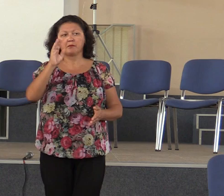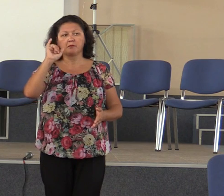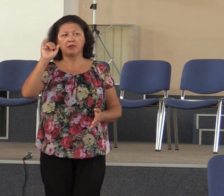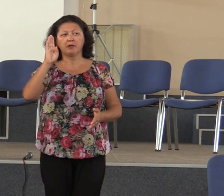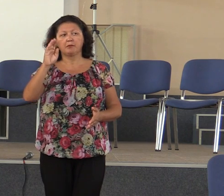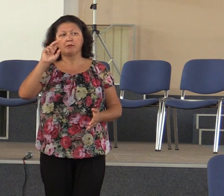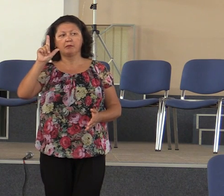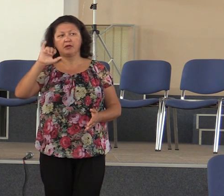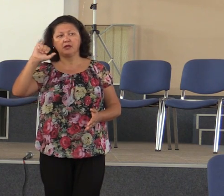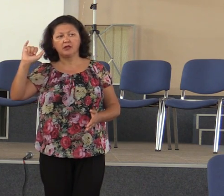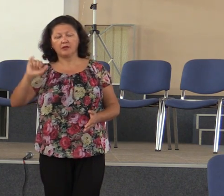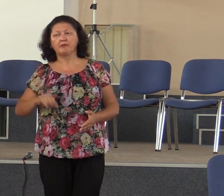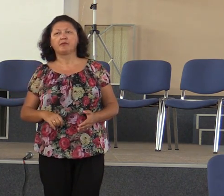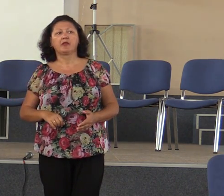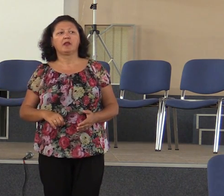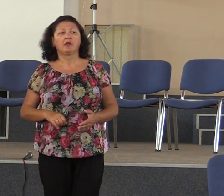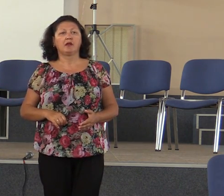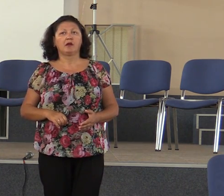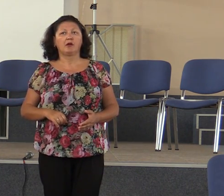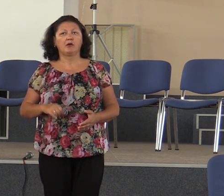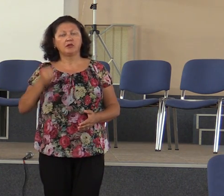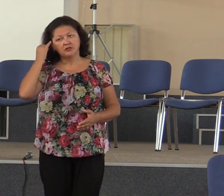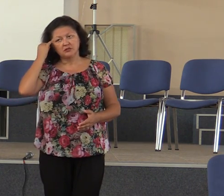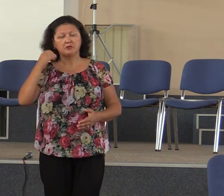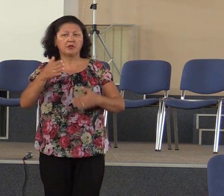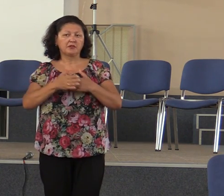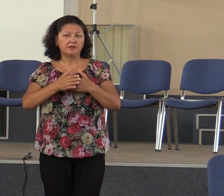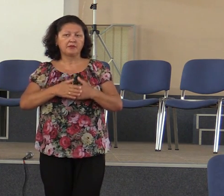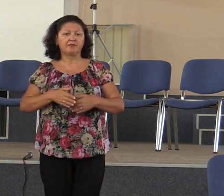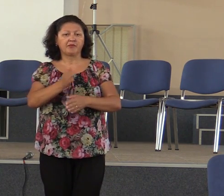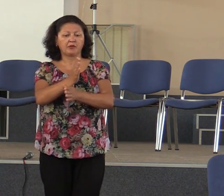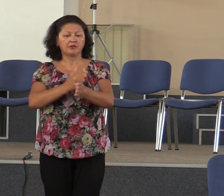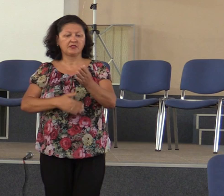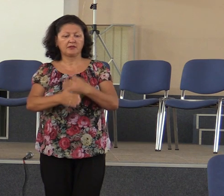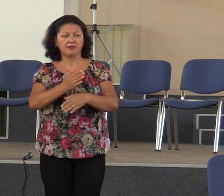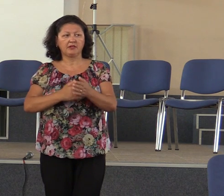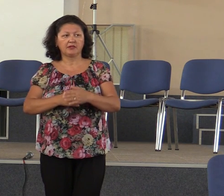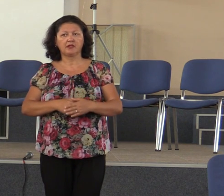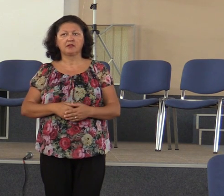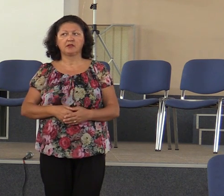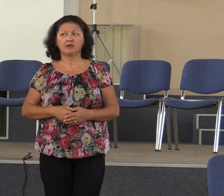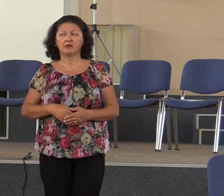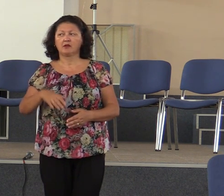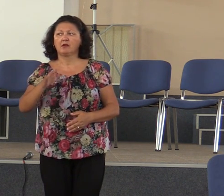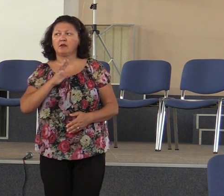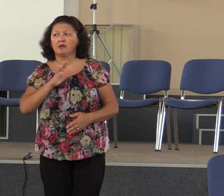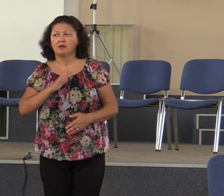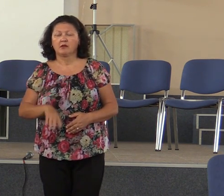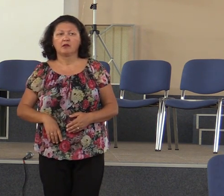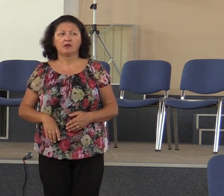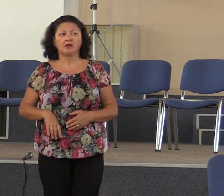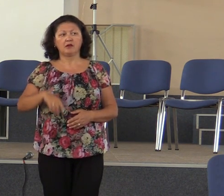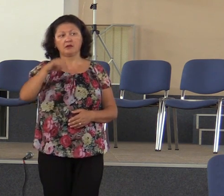istoria asemănătoare. O dizabilitate îngrozitoare. O găsiți în 1